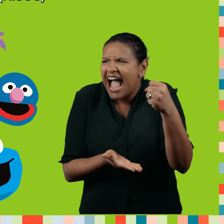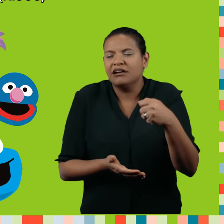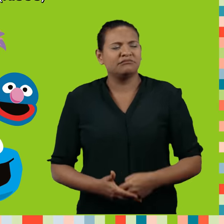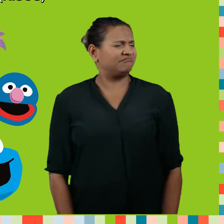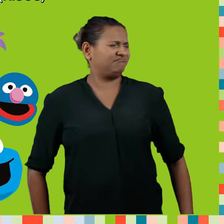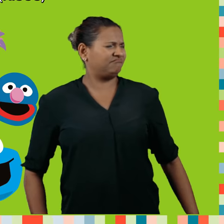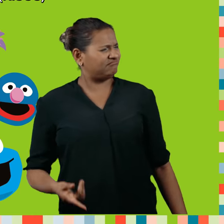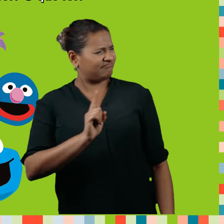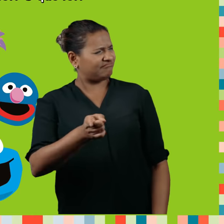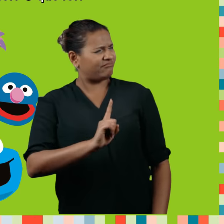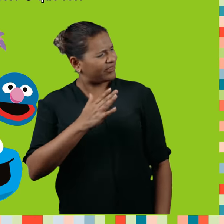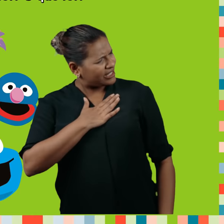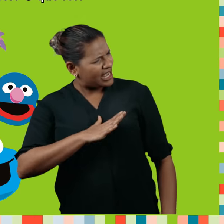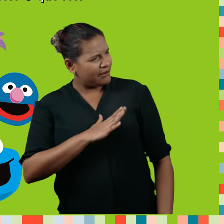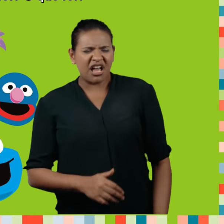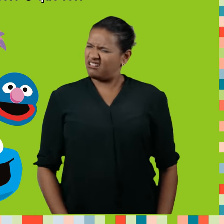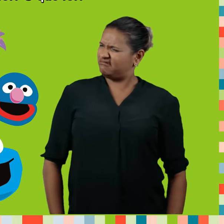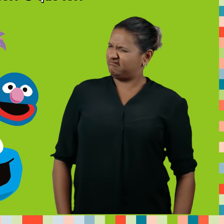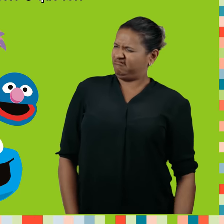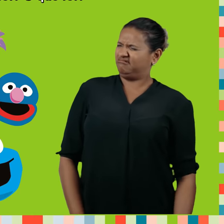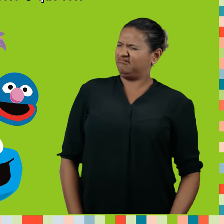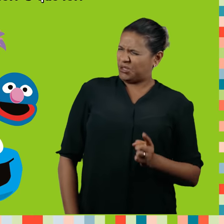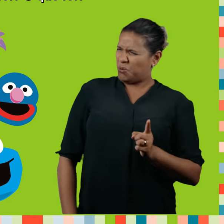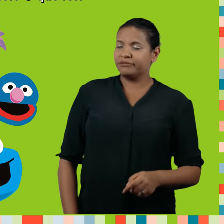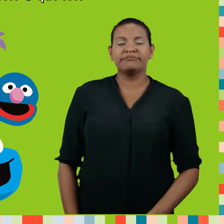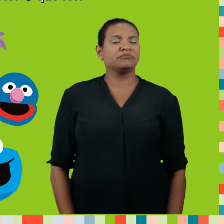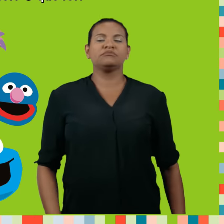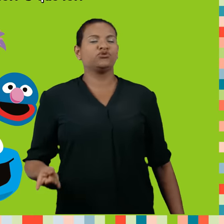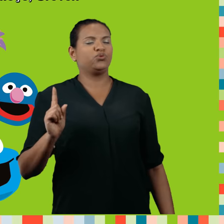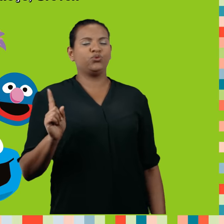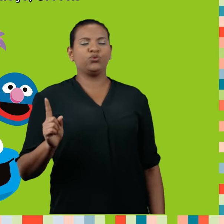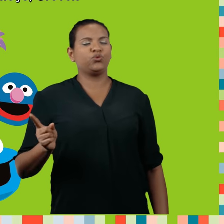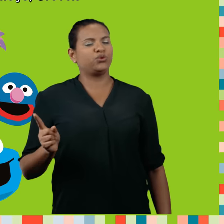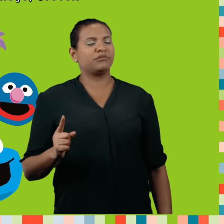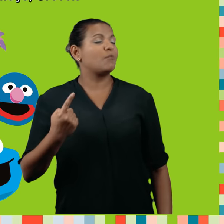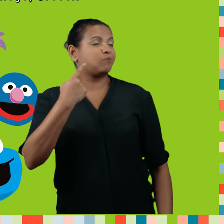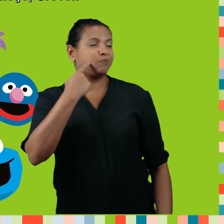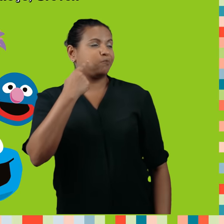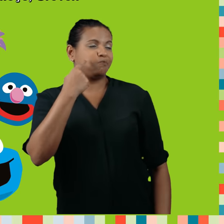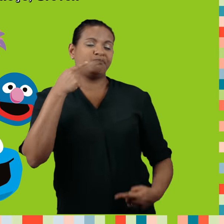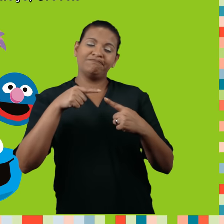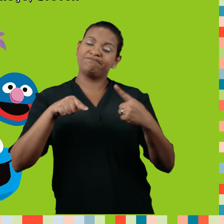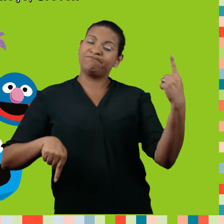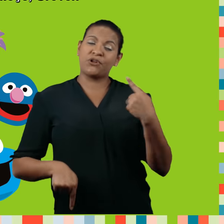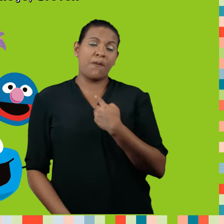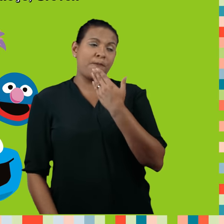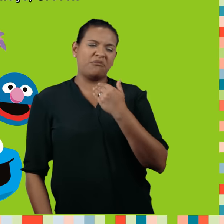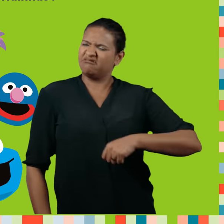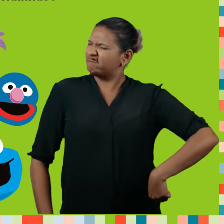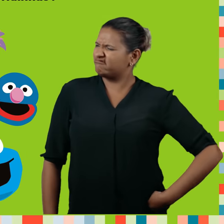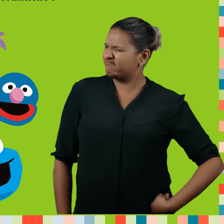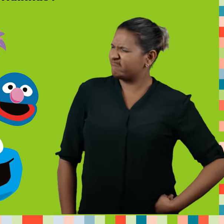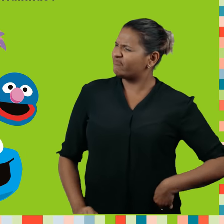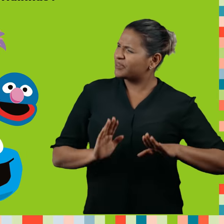almoço. Não, Grover, calma! O que foi? Não. Bala não é legal pro almoço, Grover.